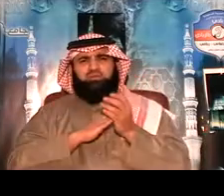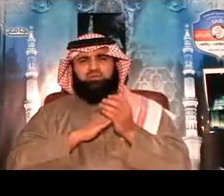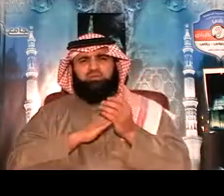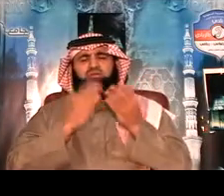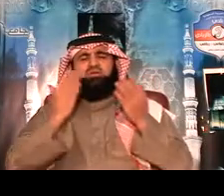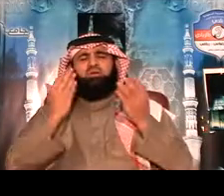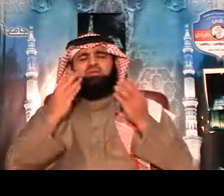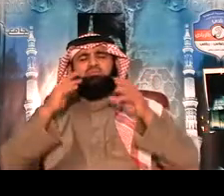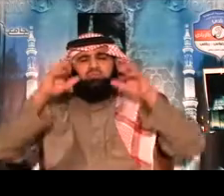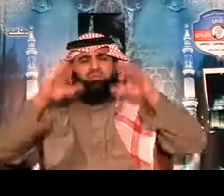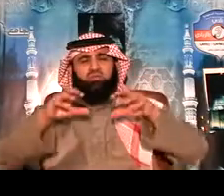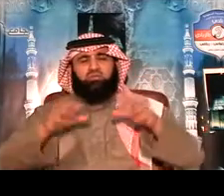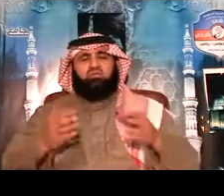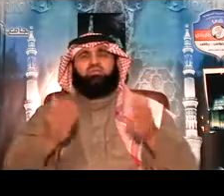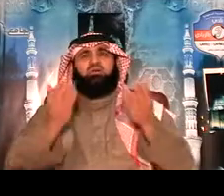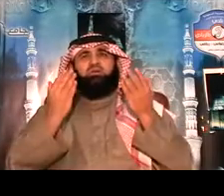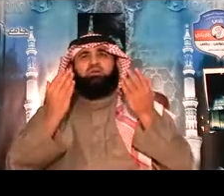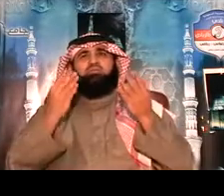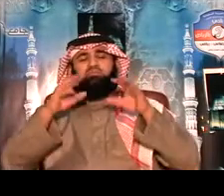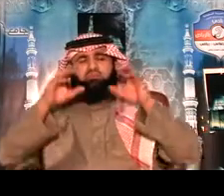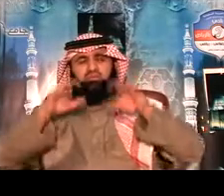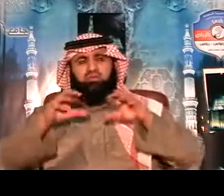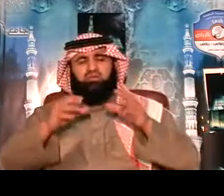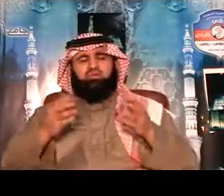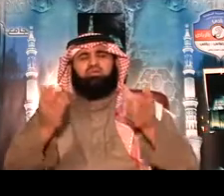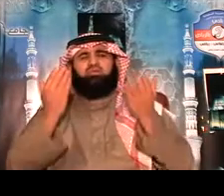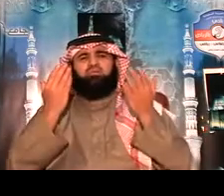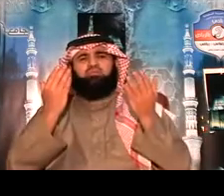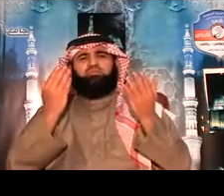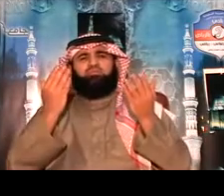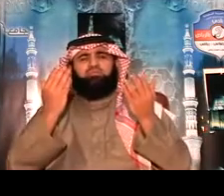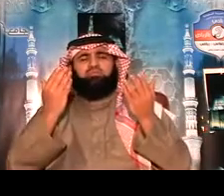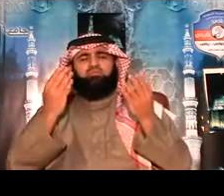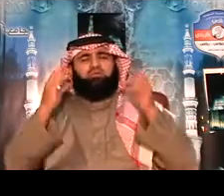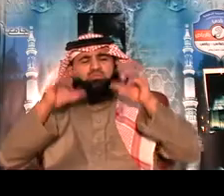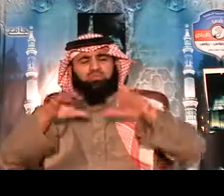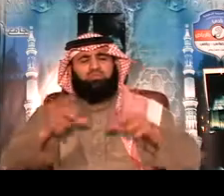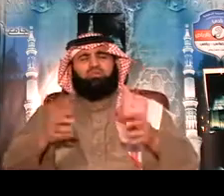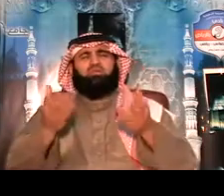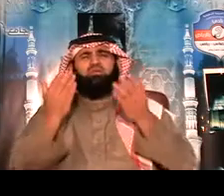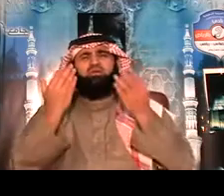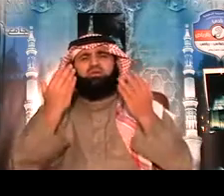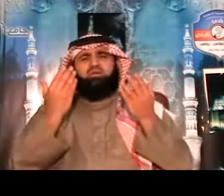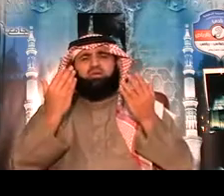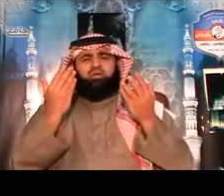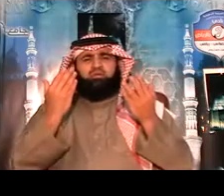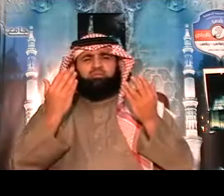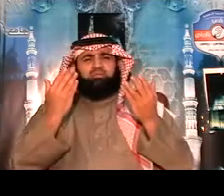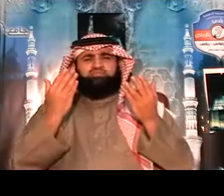أغثنا، اللهم أغثنا، اللهم أغثنا، اللهم